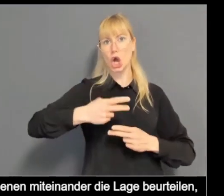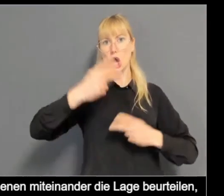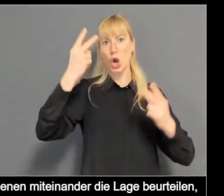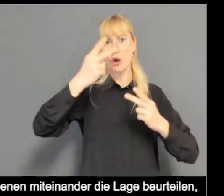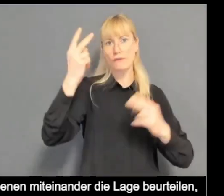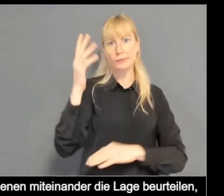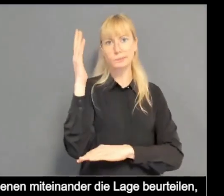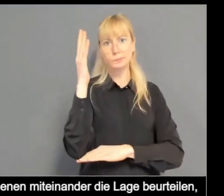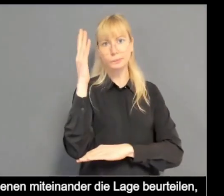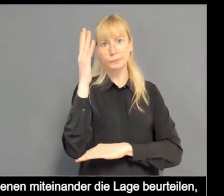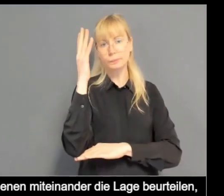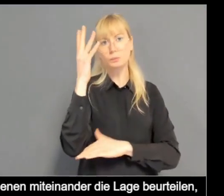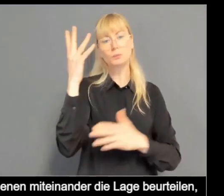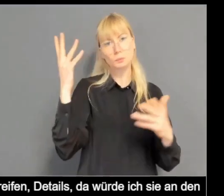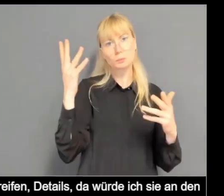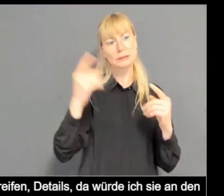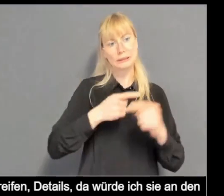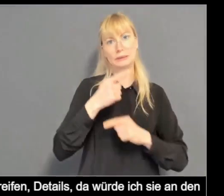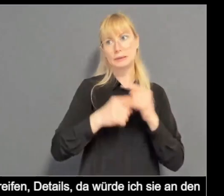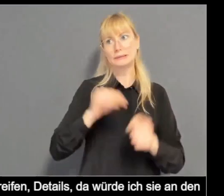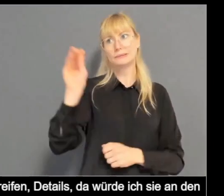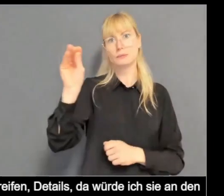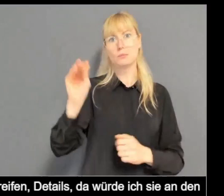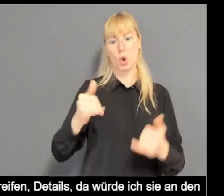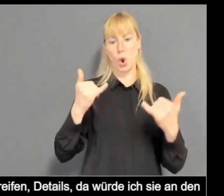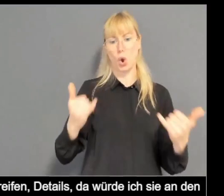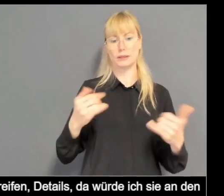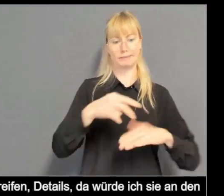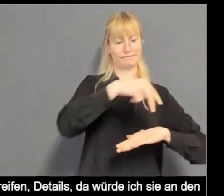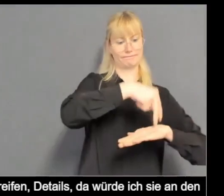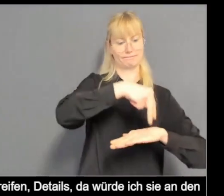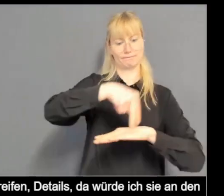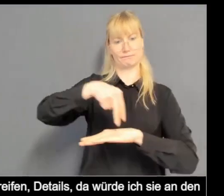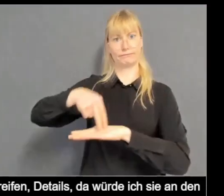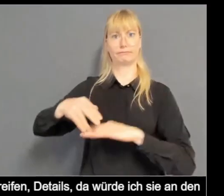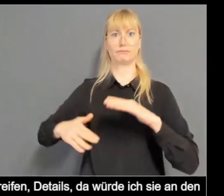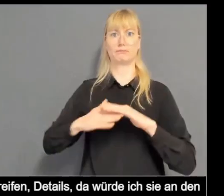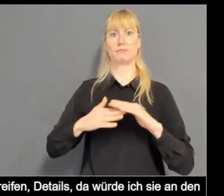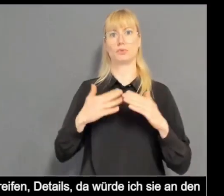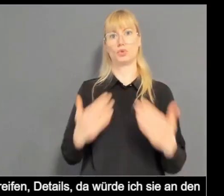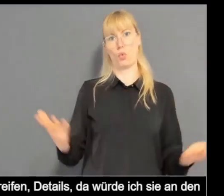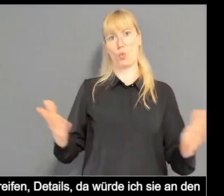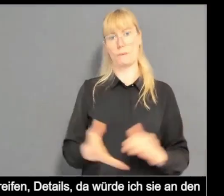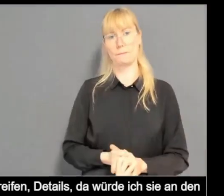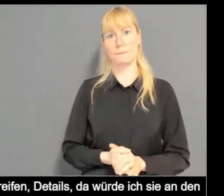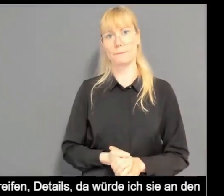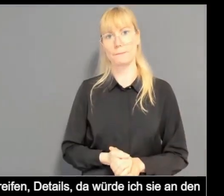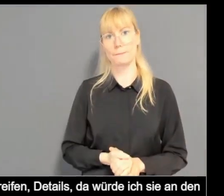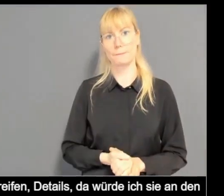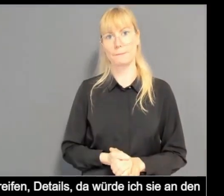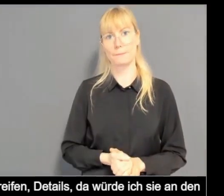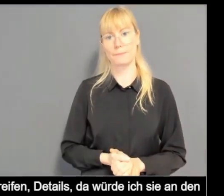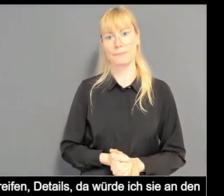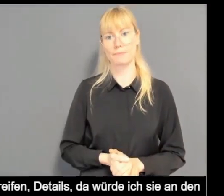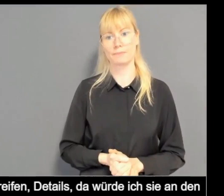ununterbrochen auch mit der Öffentlichkeit und teilt mit, welches die aktuellen Sachstände sind und steht deshalb bei jeder Gelegenheit Rede und Antwort. Heute ist die Besetzung